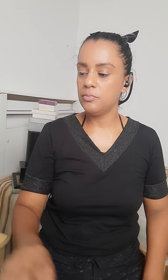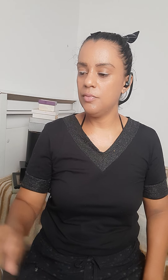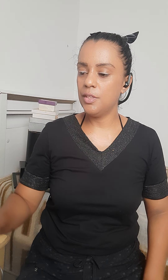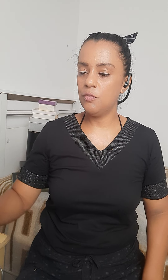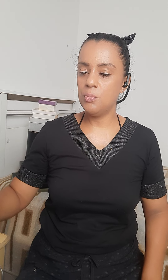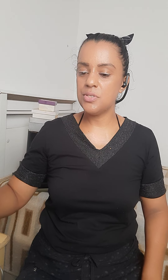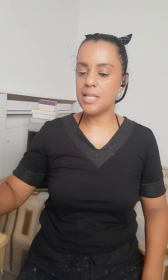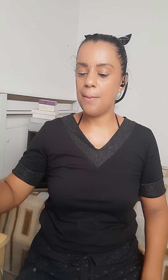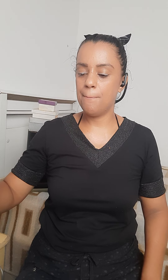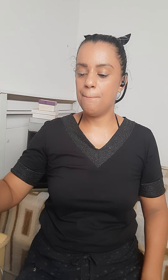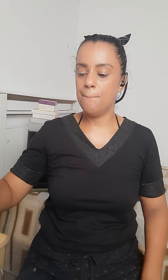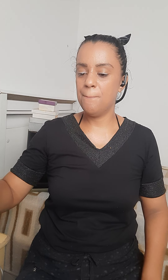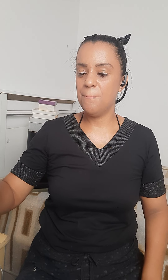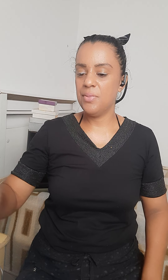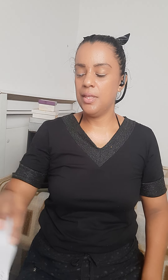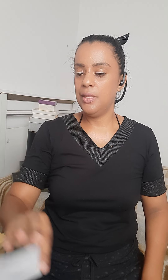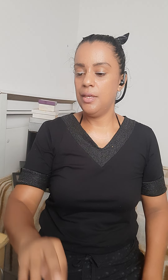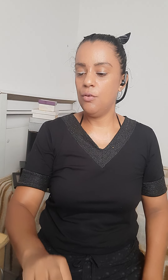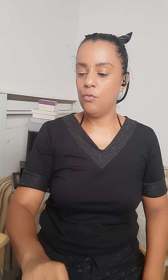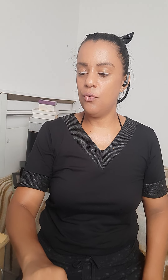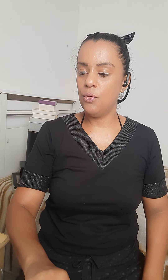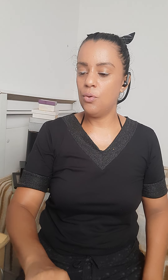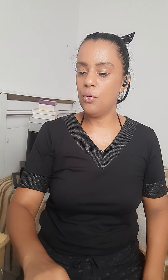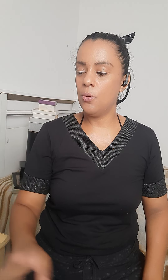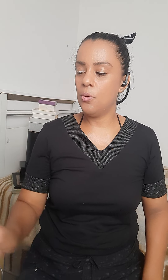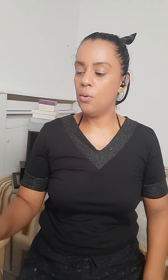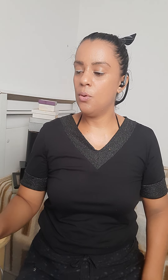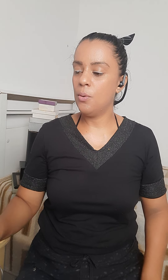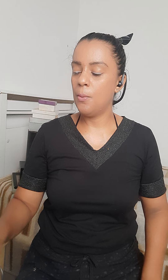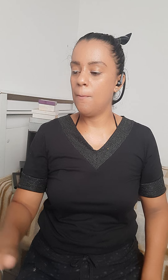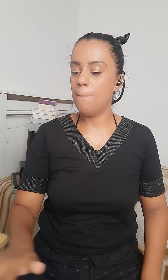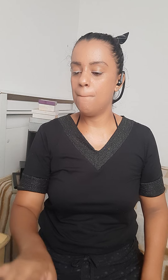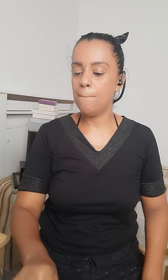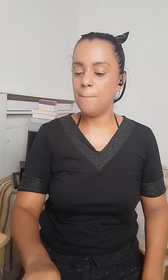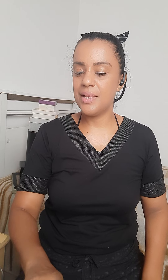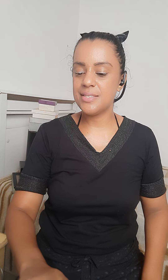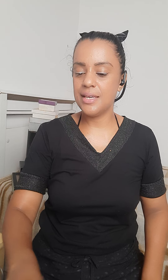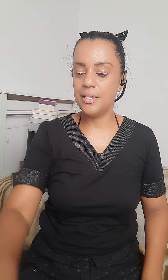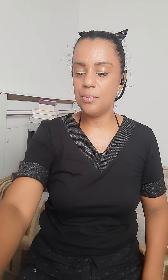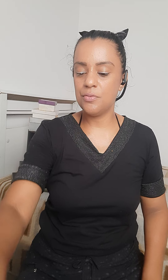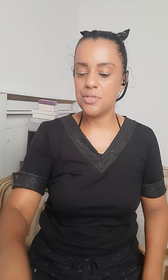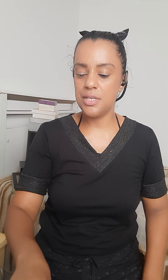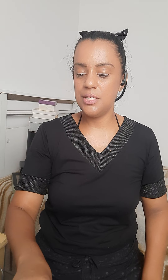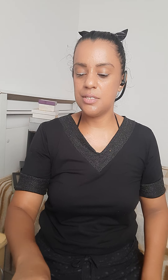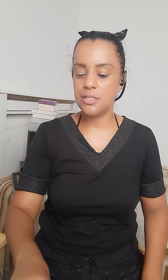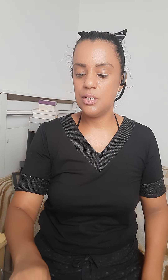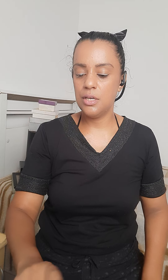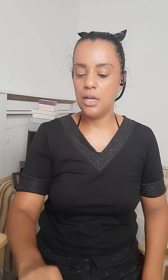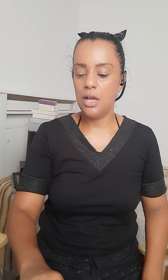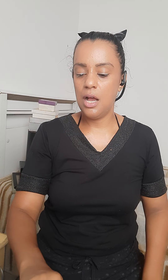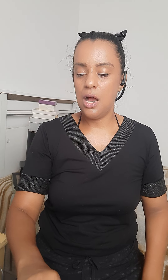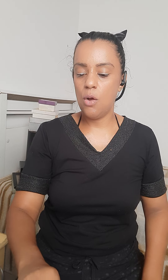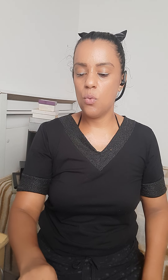Então vamos lá. Eu vou passar aqui para vocês